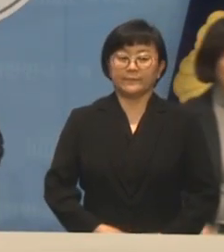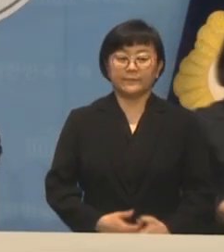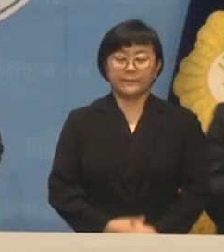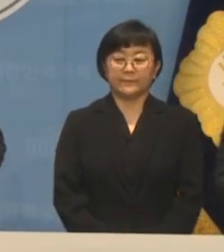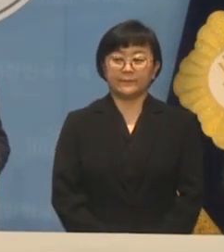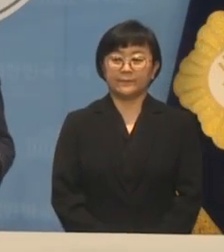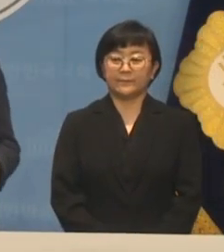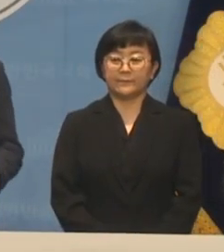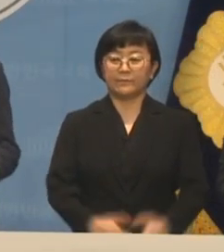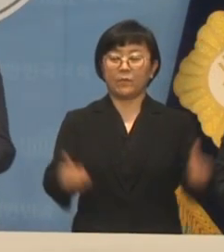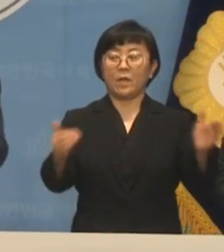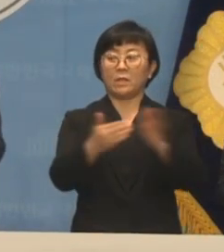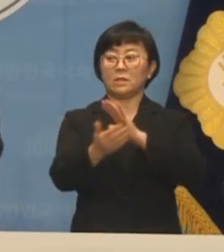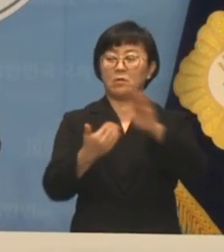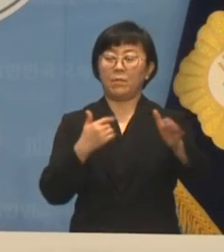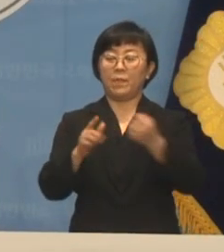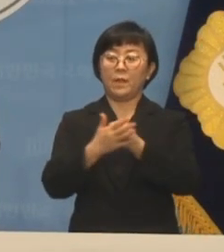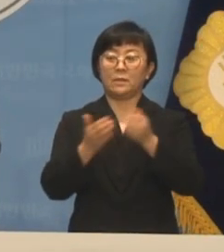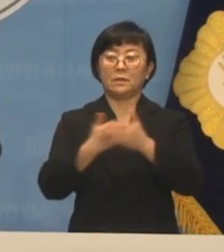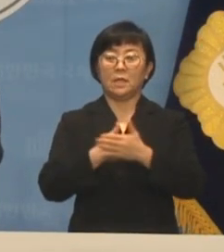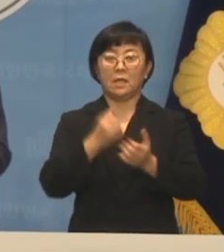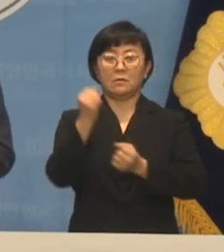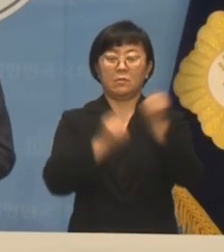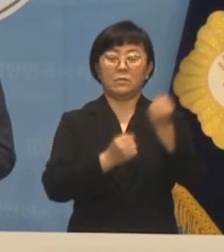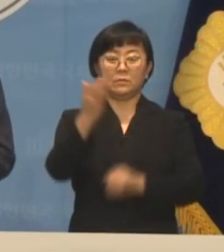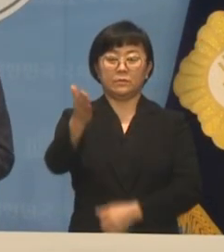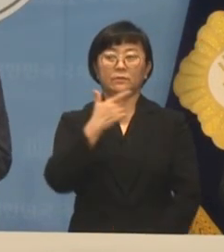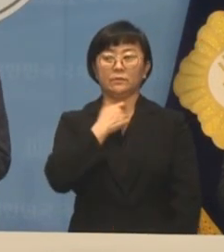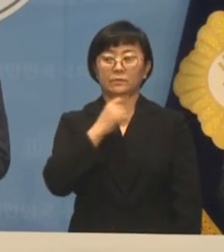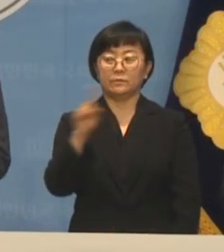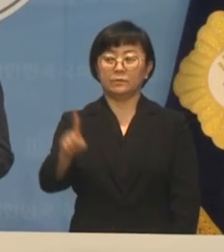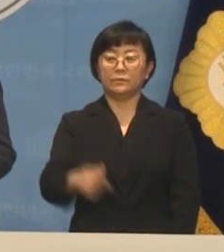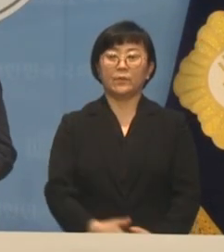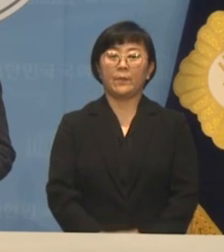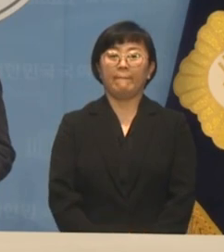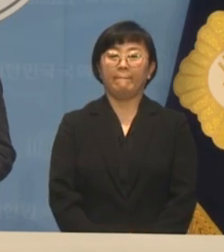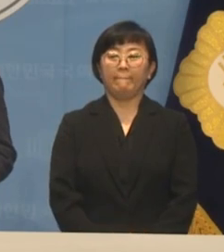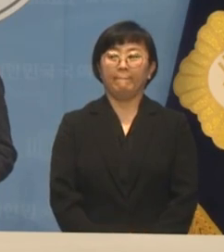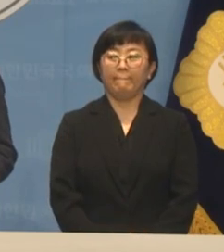예, 마치기 전에 제가 좀 한 말씀 드리겠습니다.